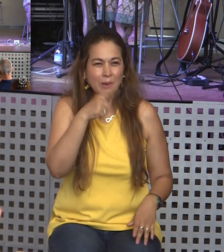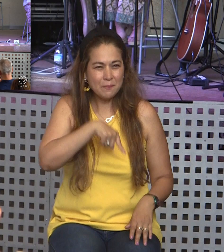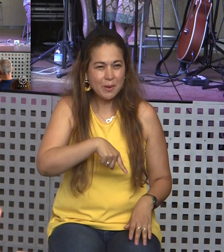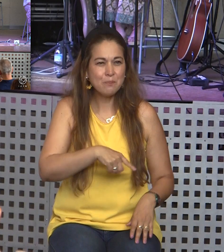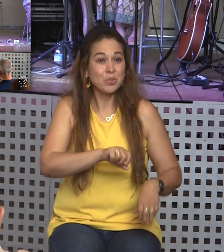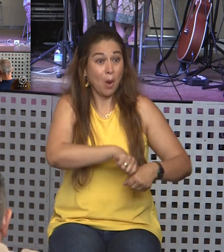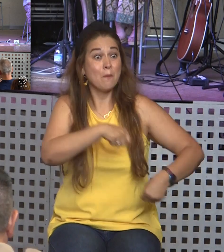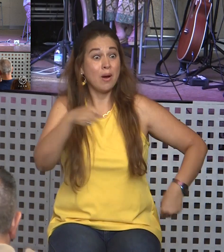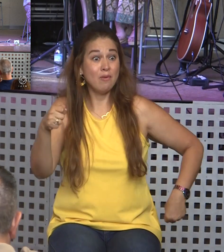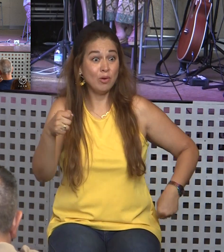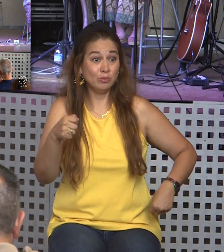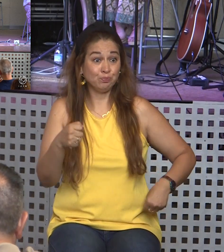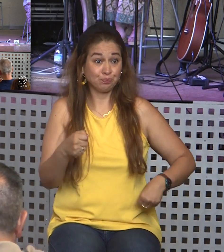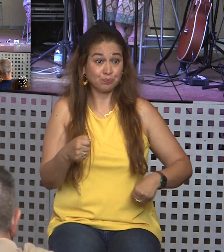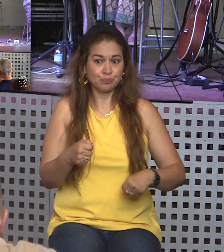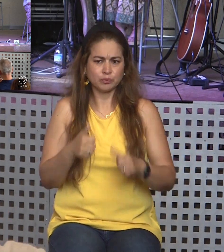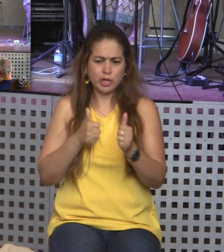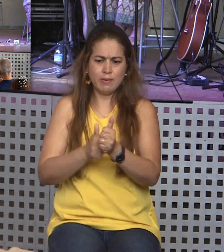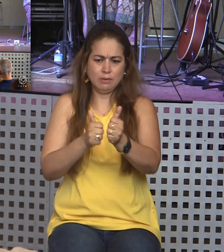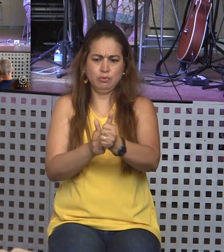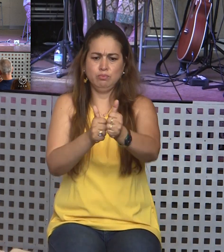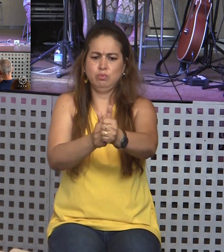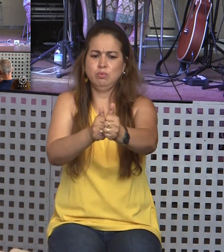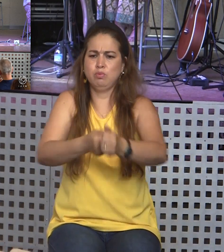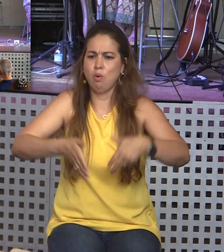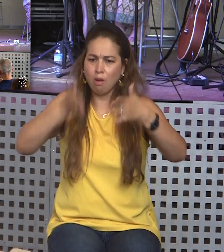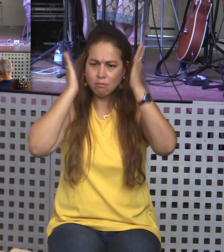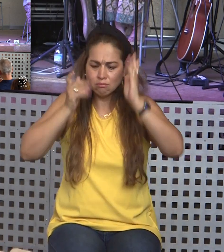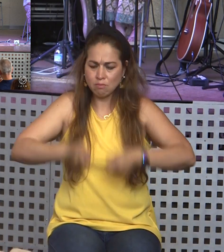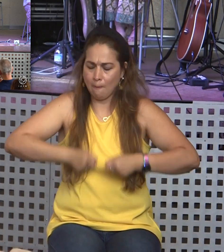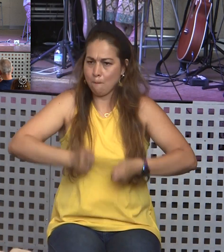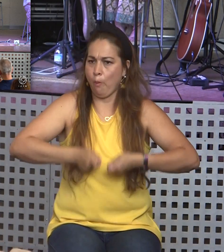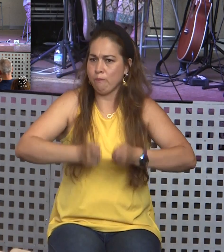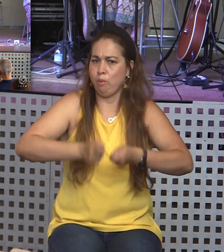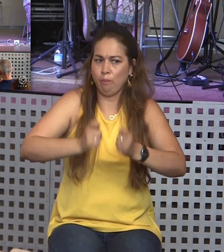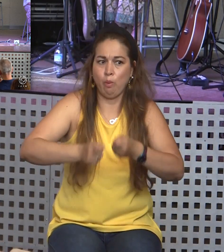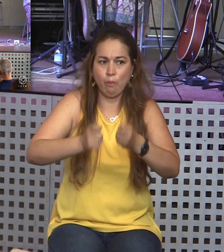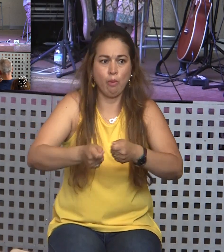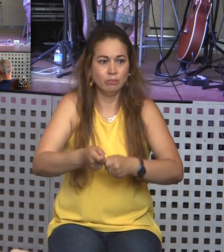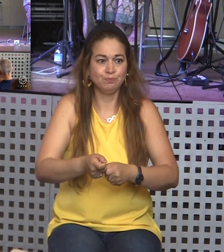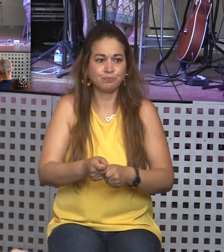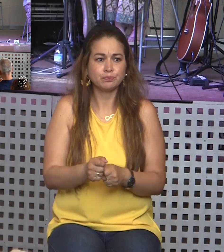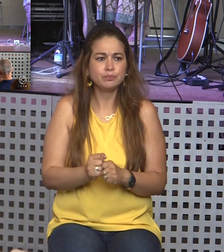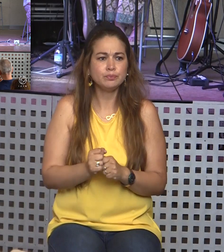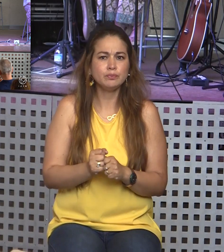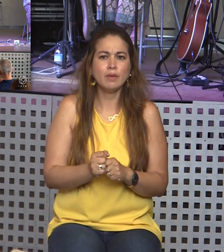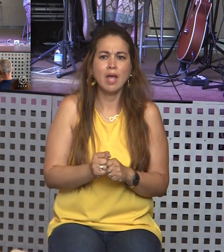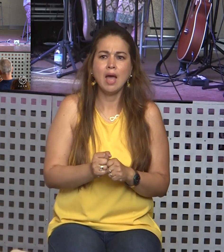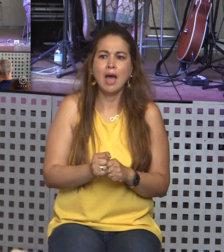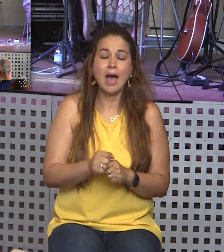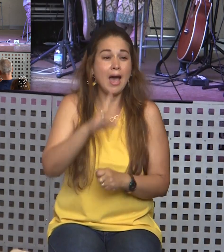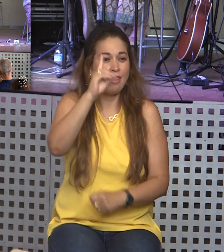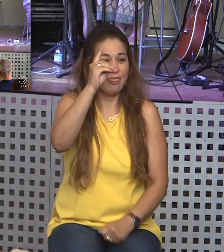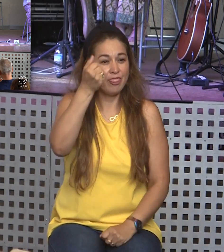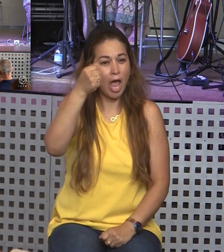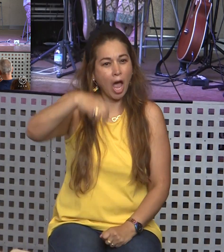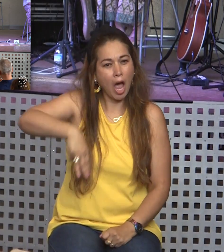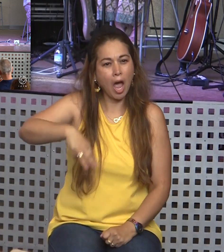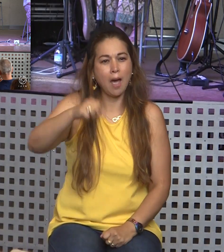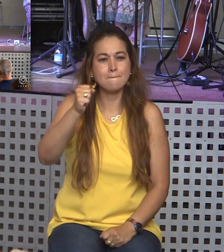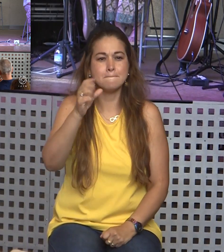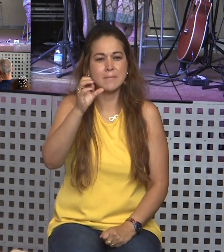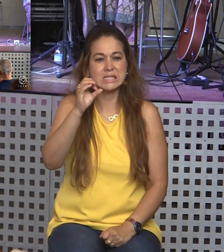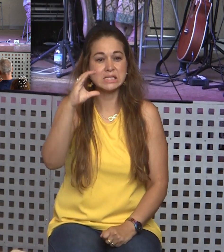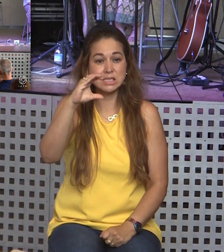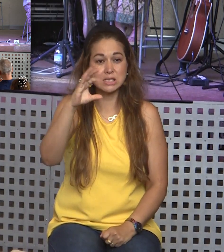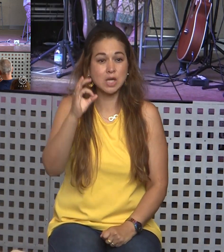se pararon atónitos, oyendo a la verdad la voz. Tú mira, pero dice, más sin